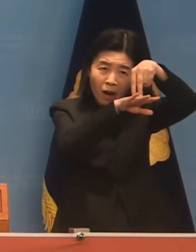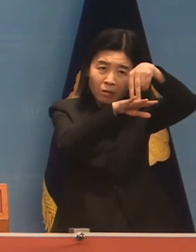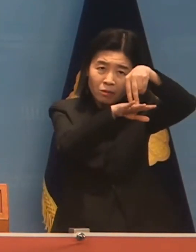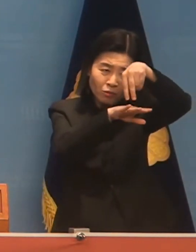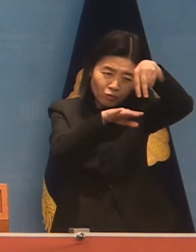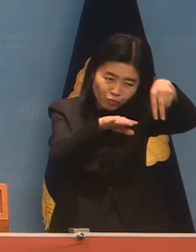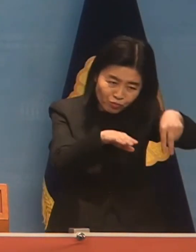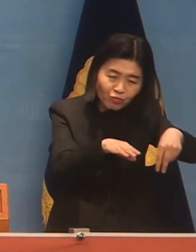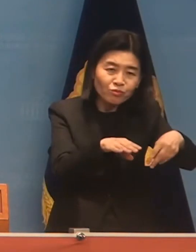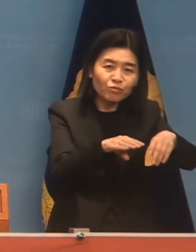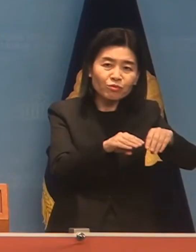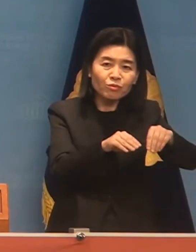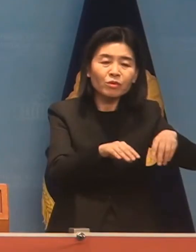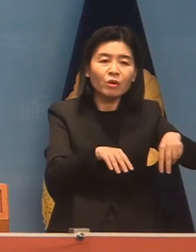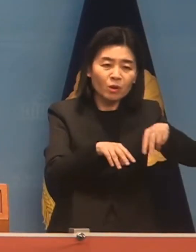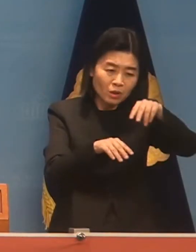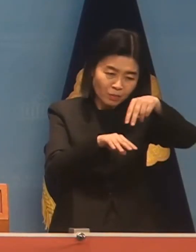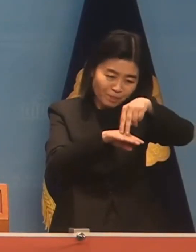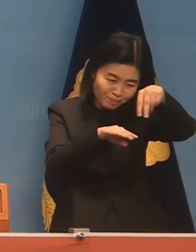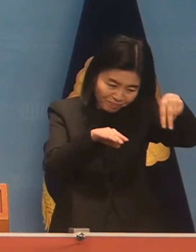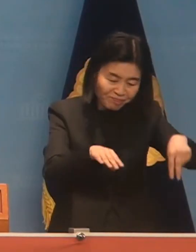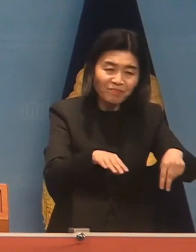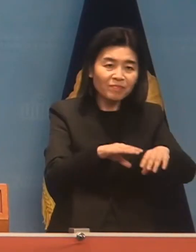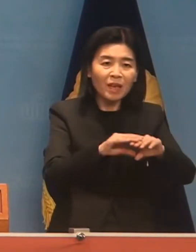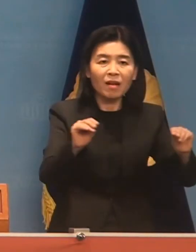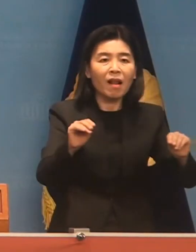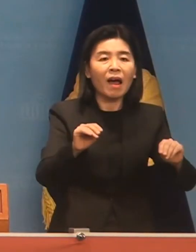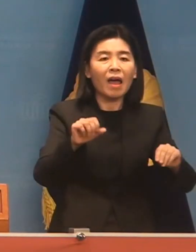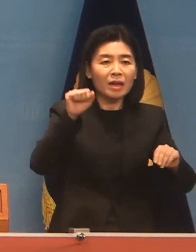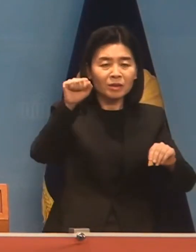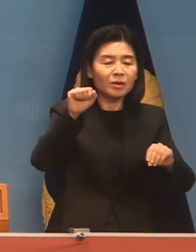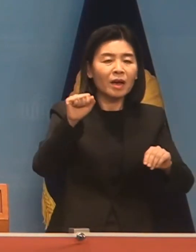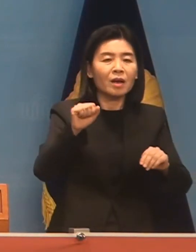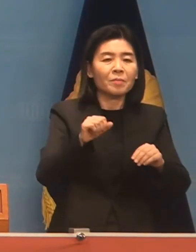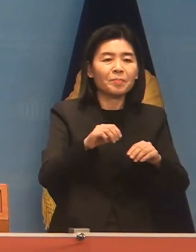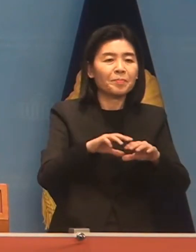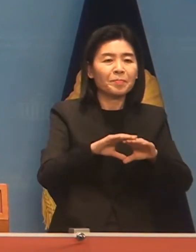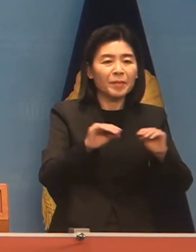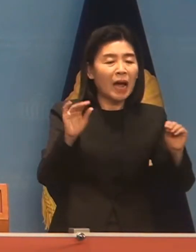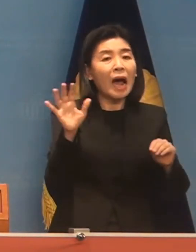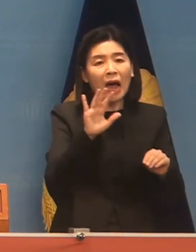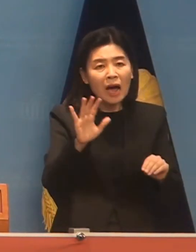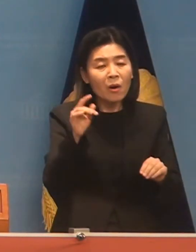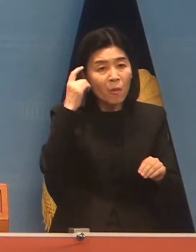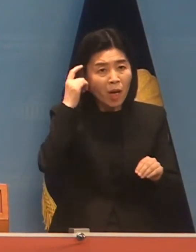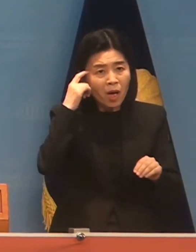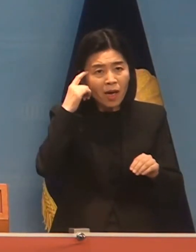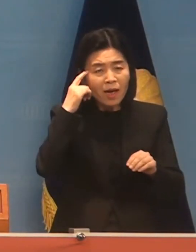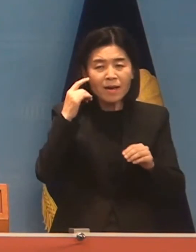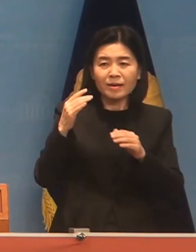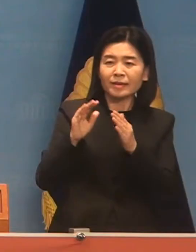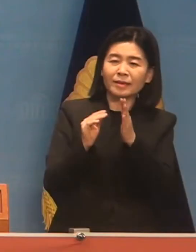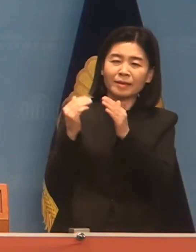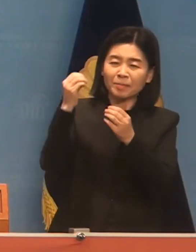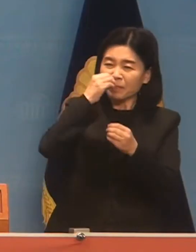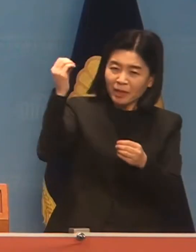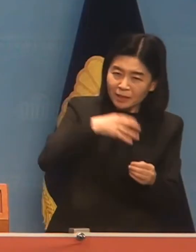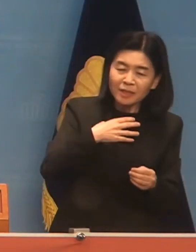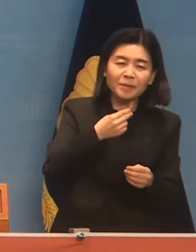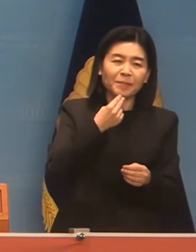것도 새로운 민주주의, 노동이 멸시받지 않는 사회를 위해 사력을 다해 싸우는 중이기